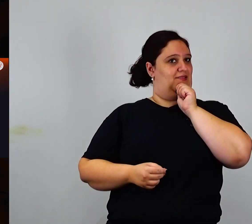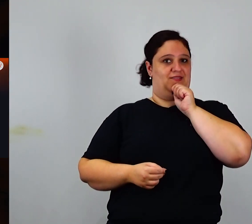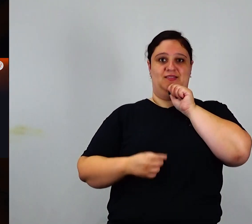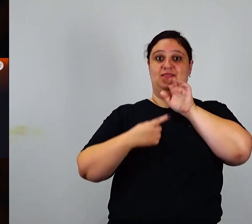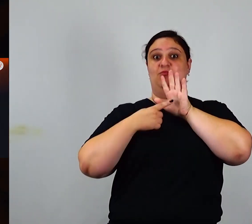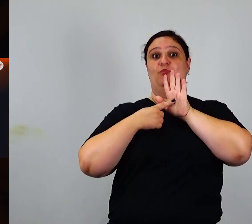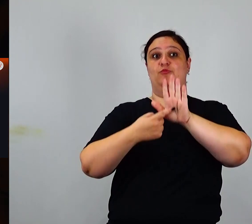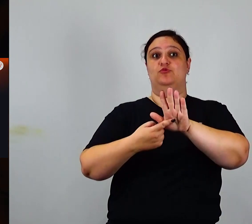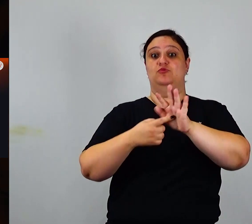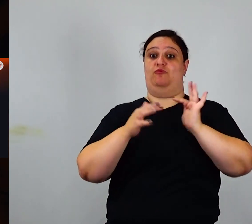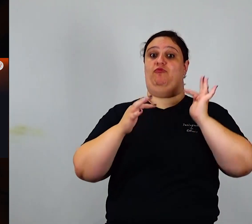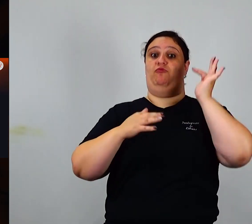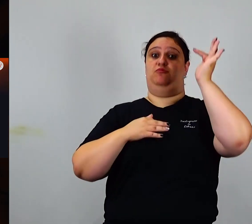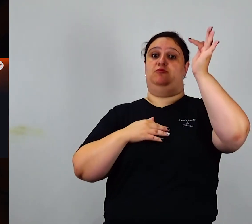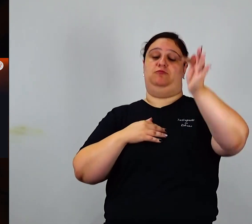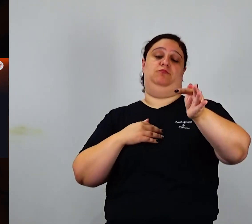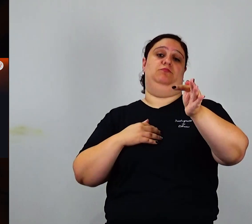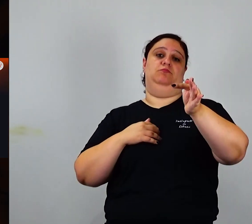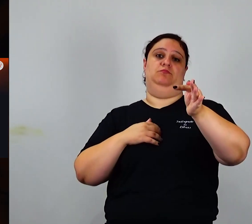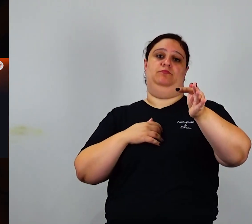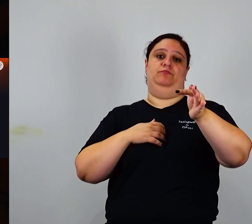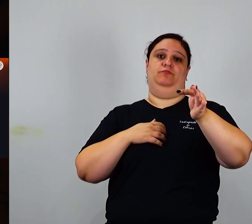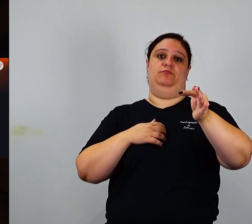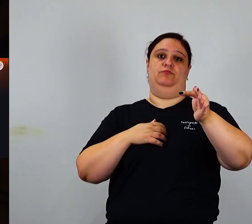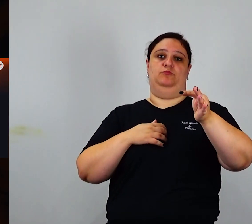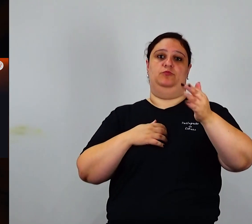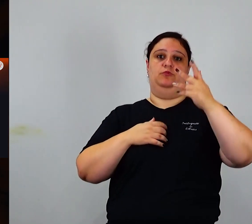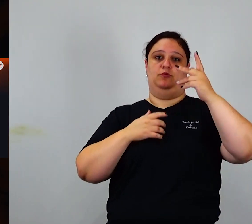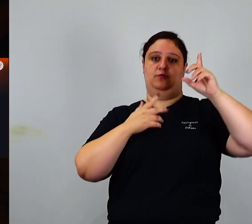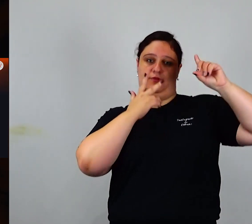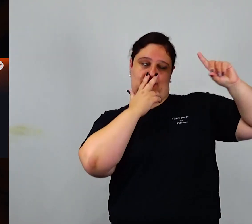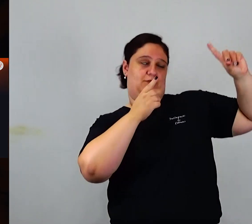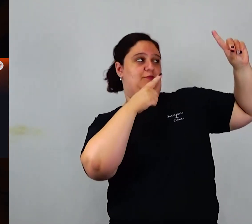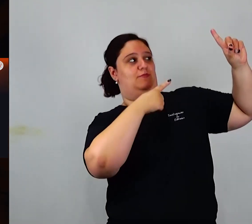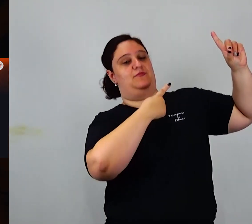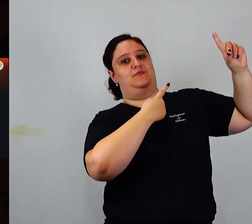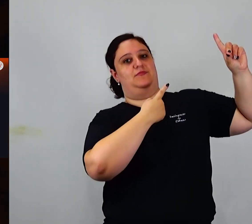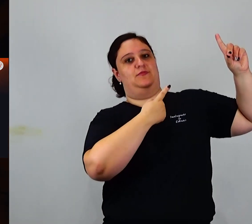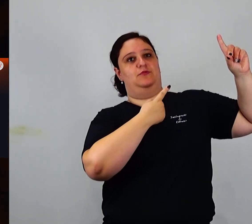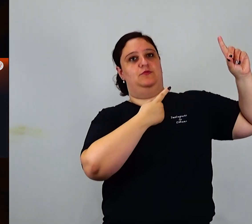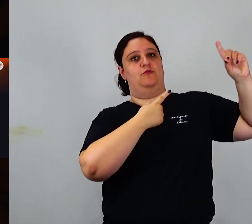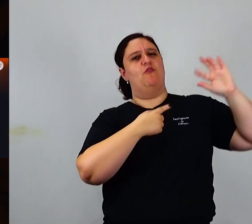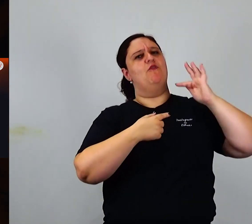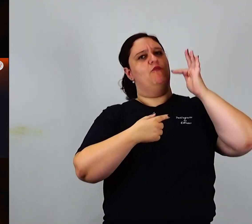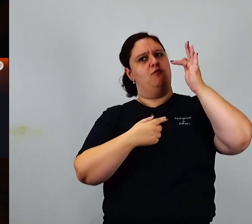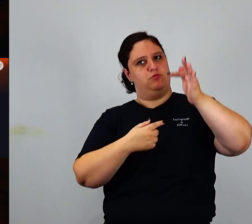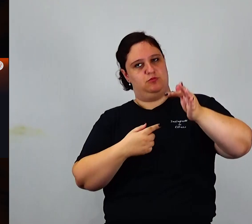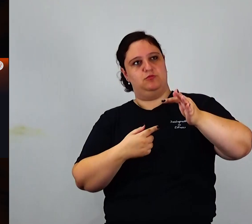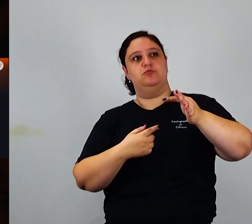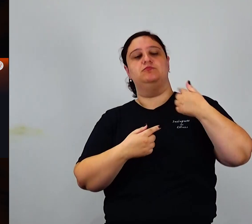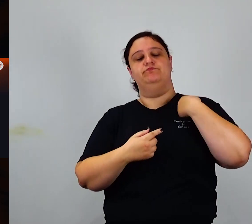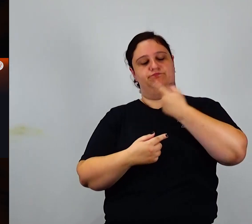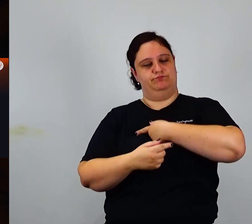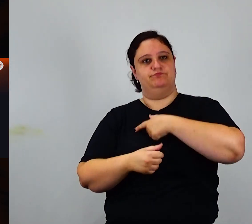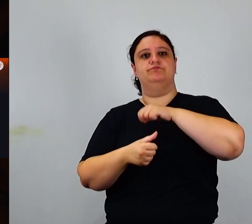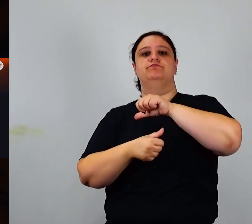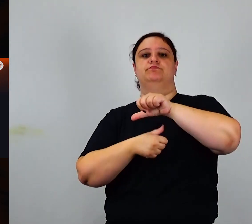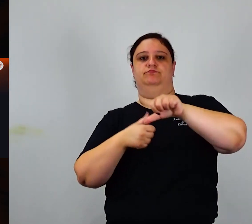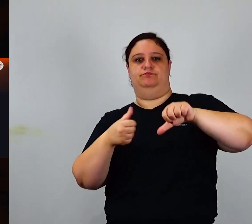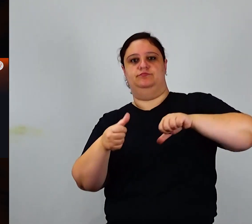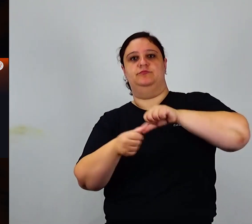o que haveremos de ser. Sabemos que quando ele se manifestar, teremos uma